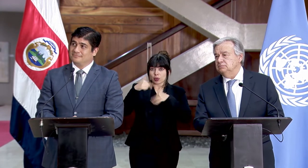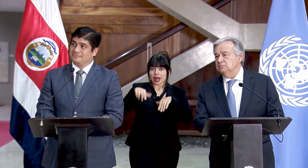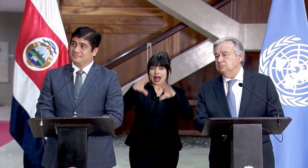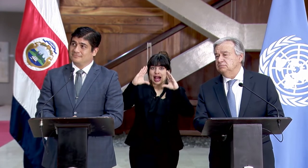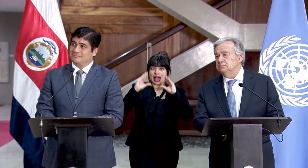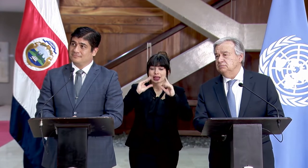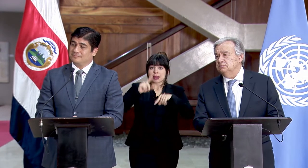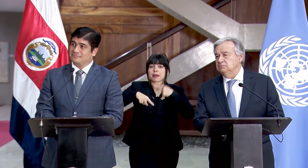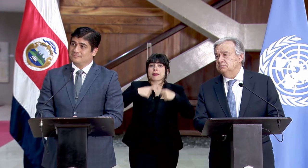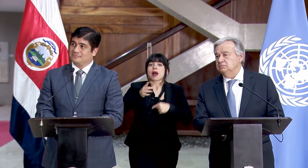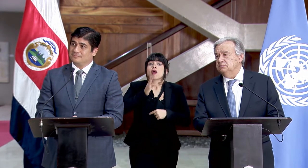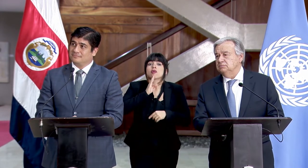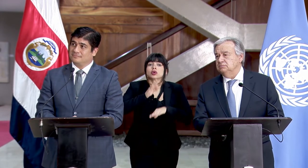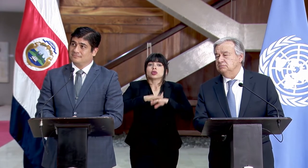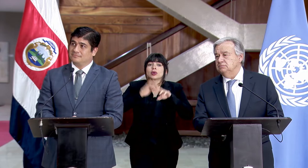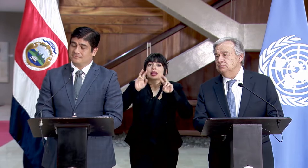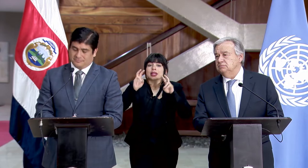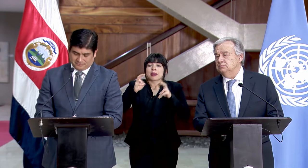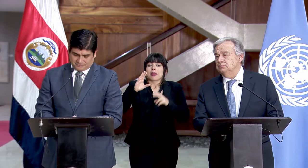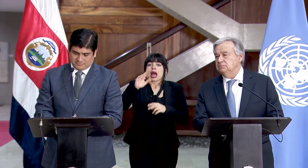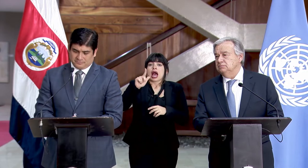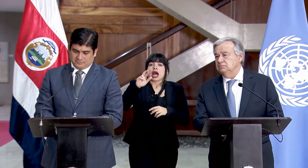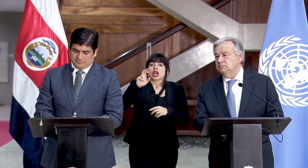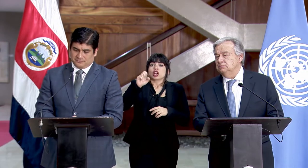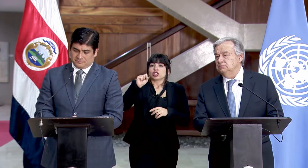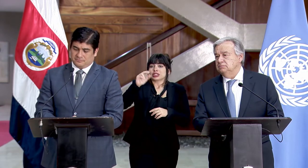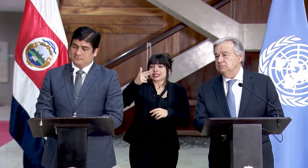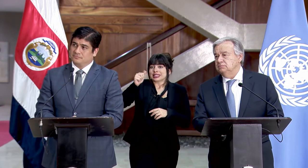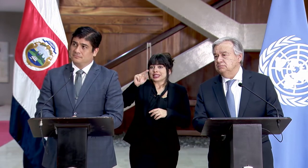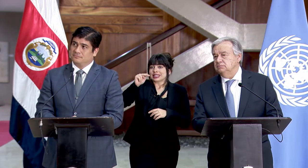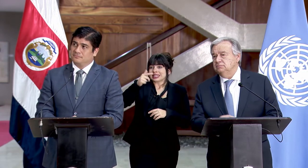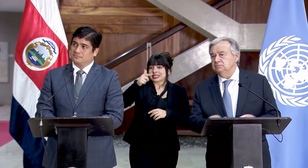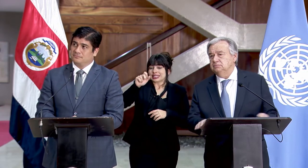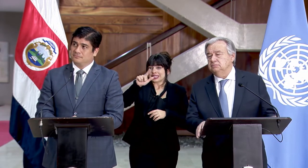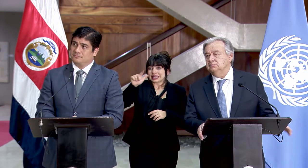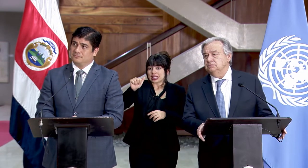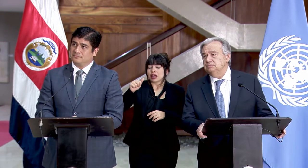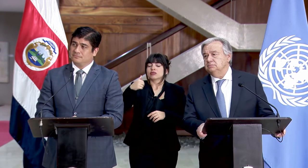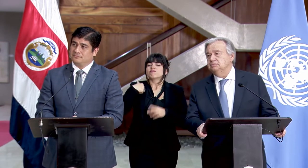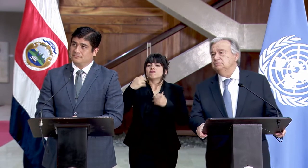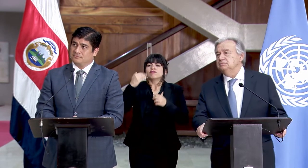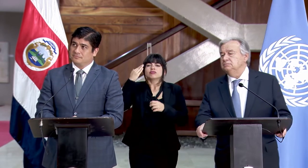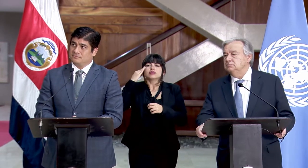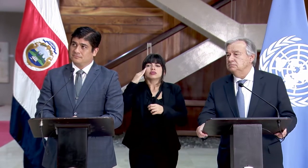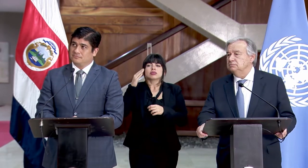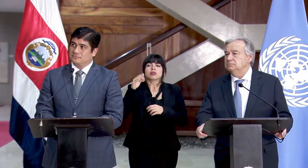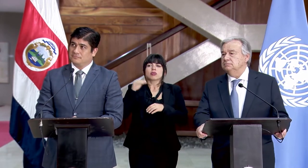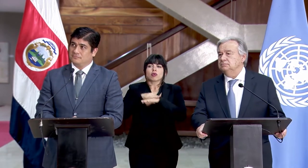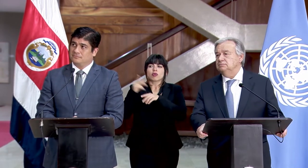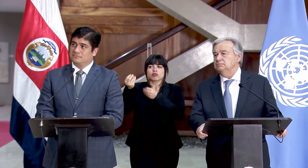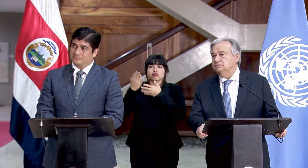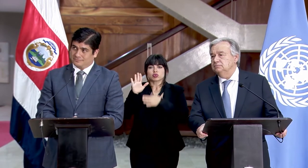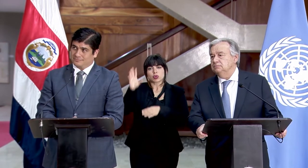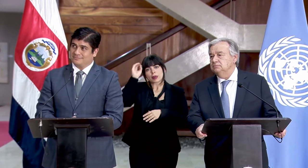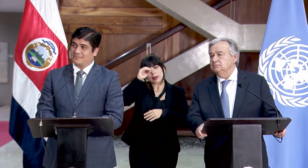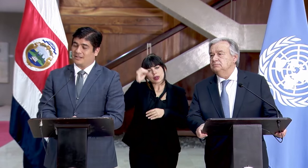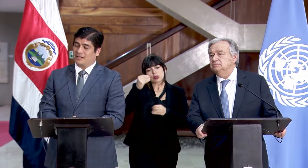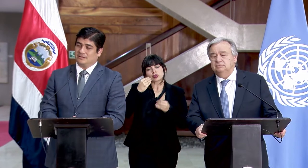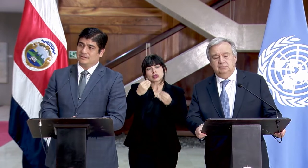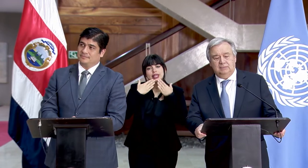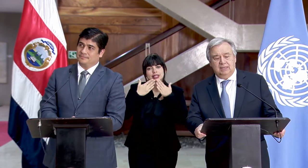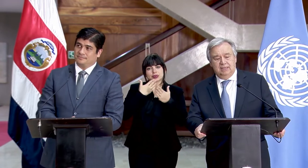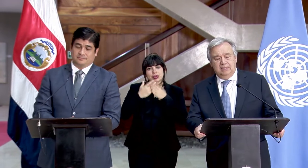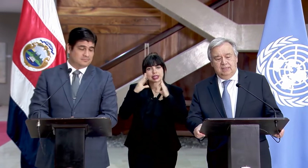haría referencia al tema de don Carlos Chinchilla. En este tema también quiero solicitarle, por favor, una reacción. Muchas gracias. Buenas tardes.